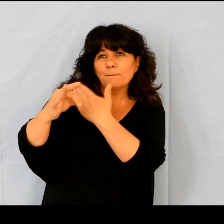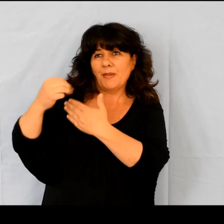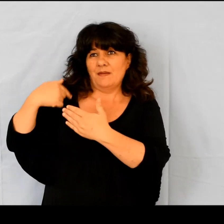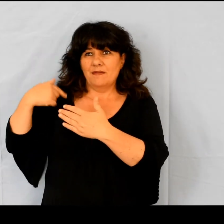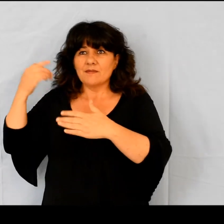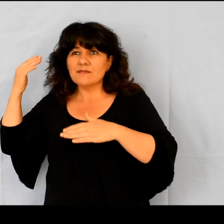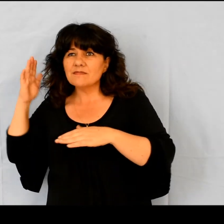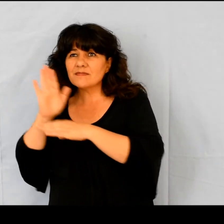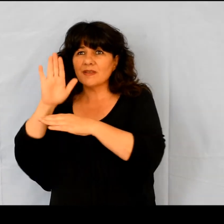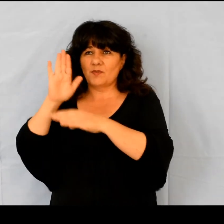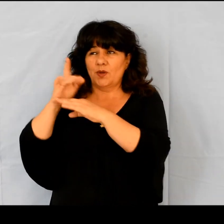Jésus.